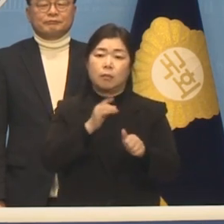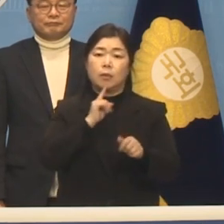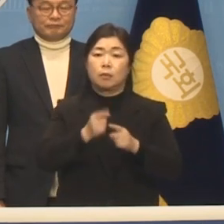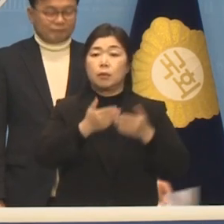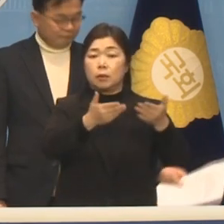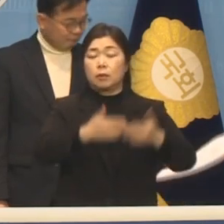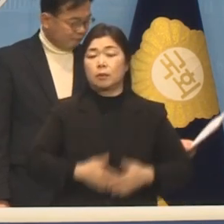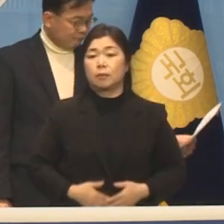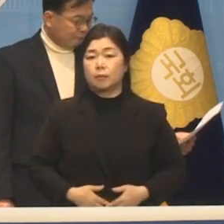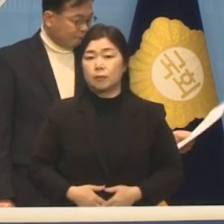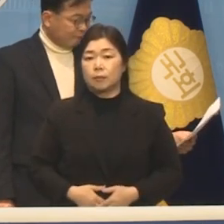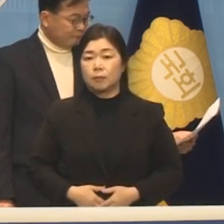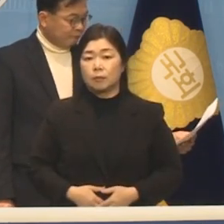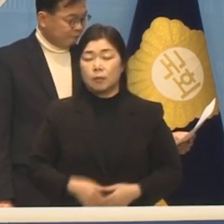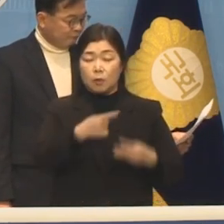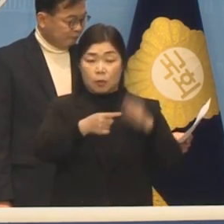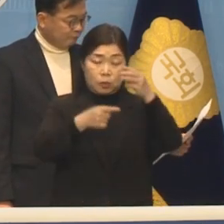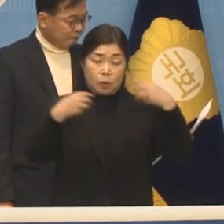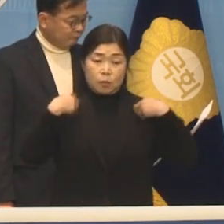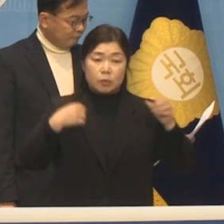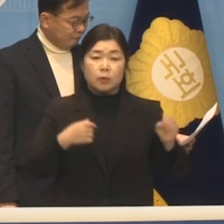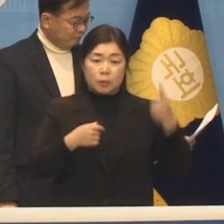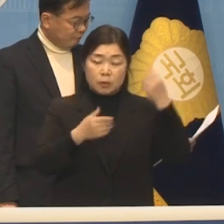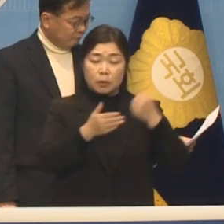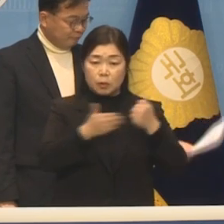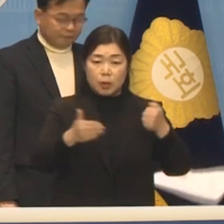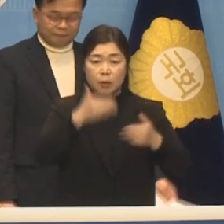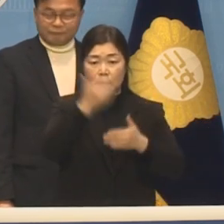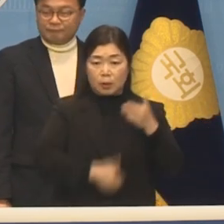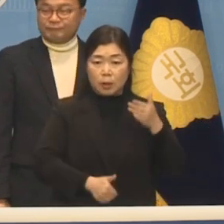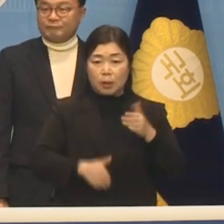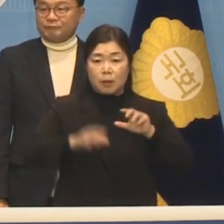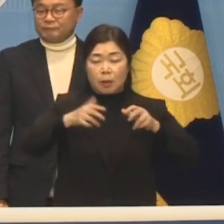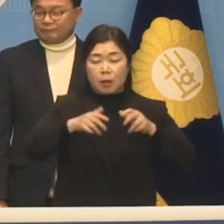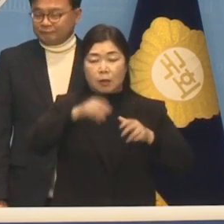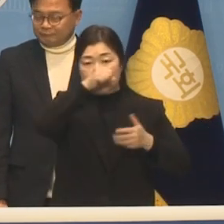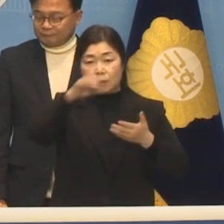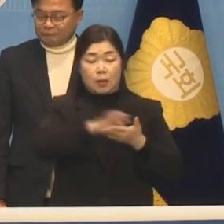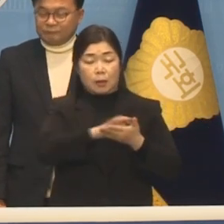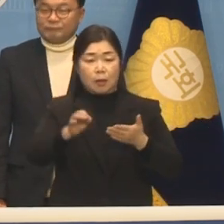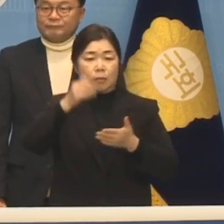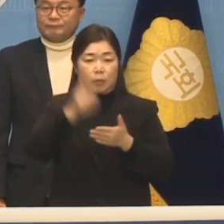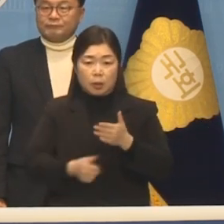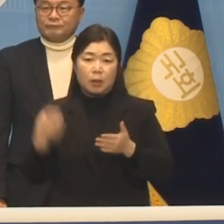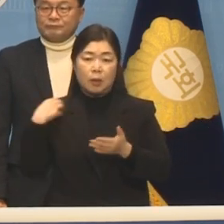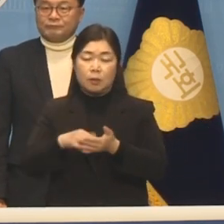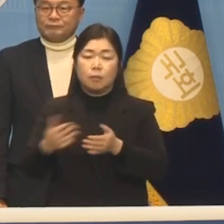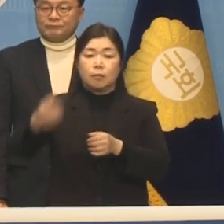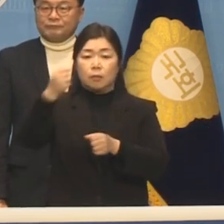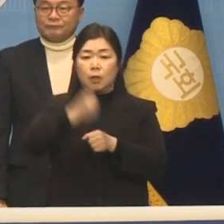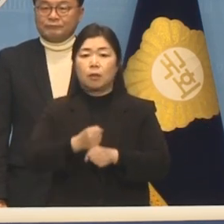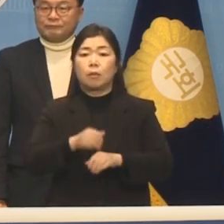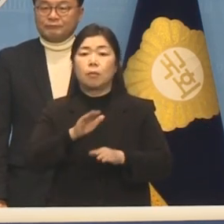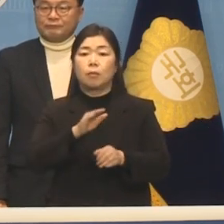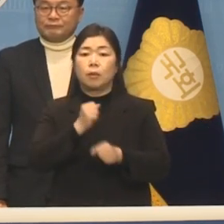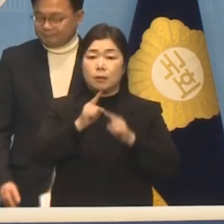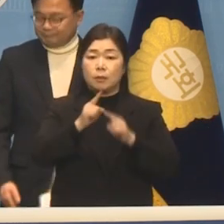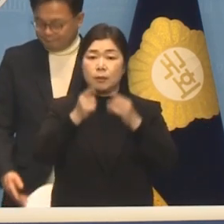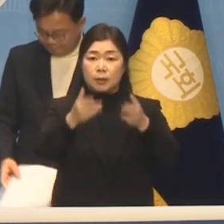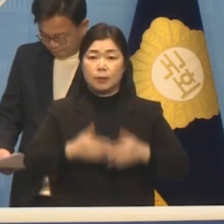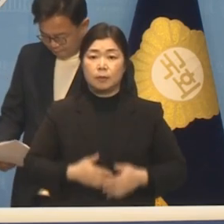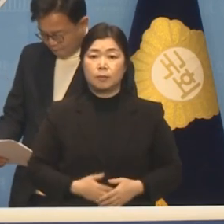규탄하고 윤석열 정부에 의해 삭감된 국가 R&D 예산을 복구하겠다는 약속을 드리고자 이 자리에